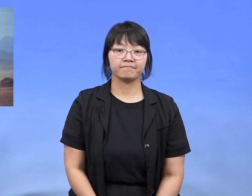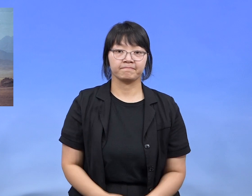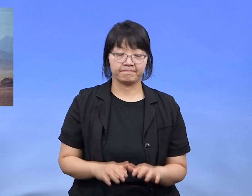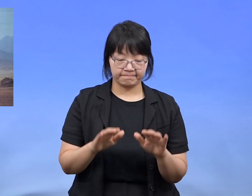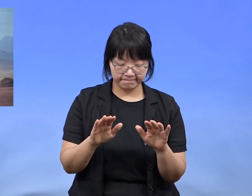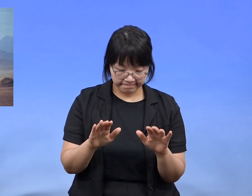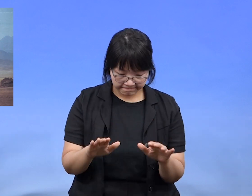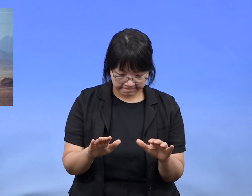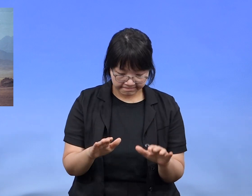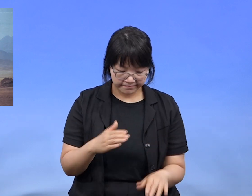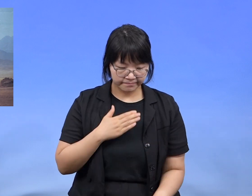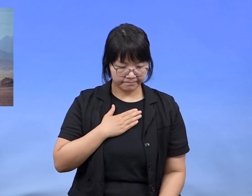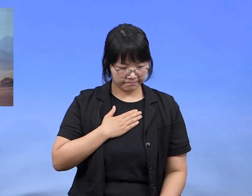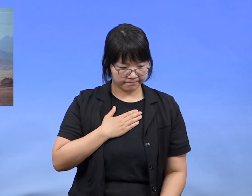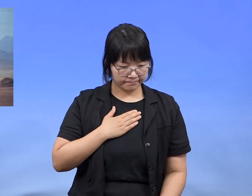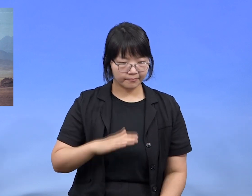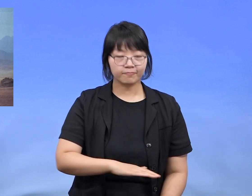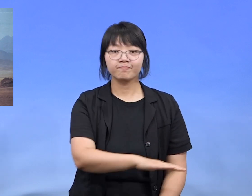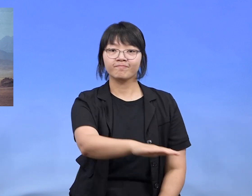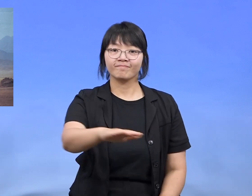그렇다면 우리가